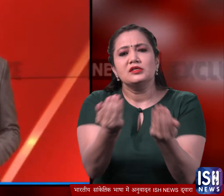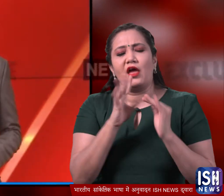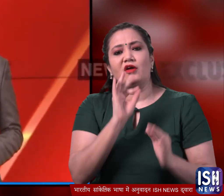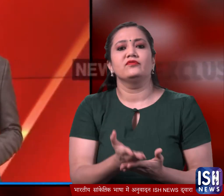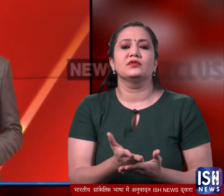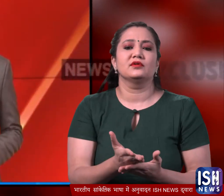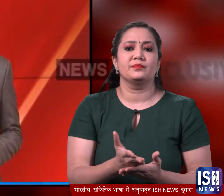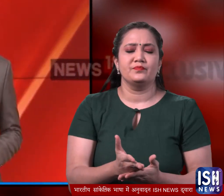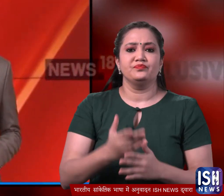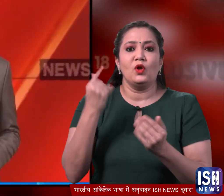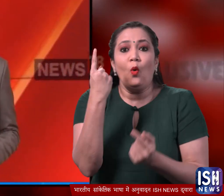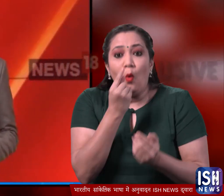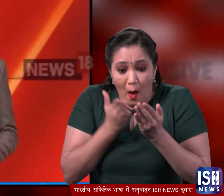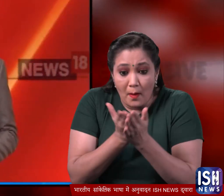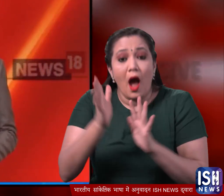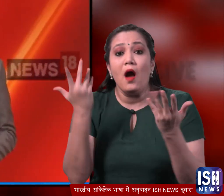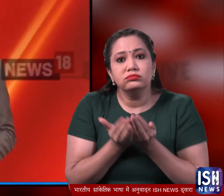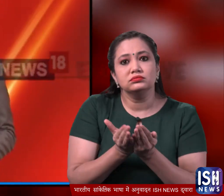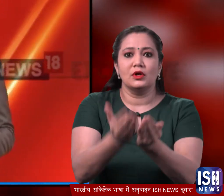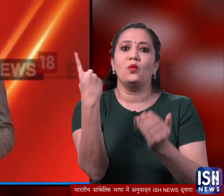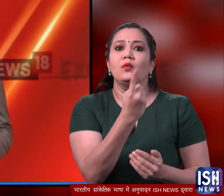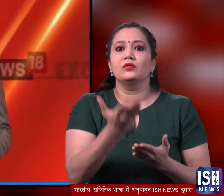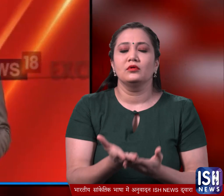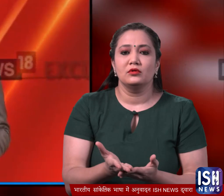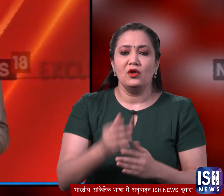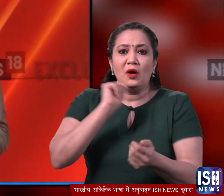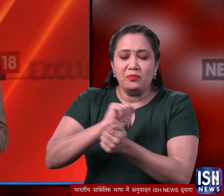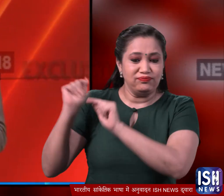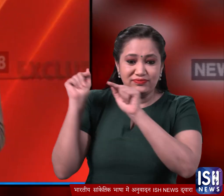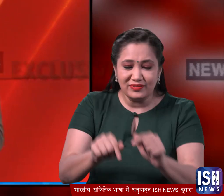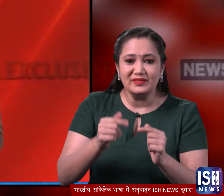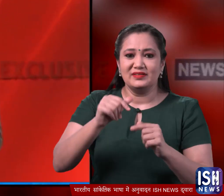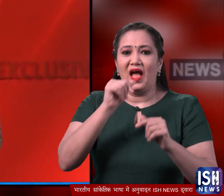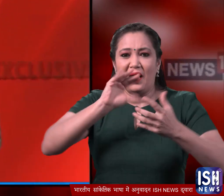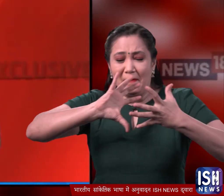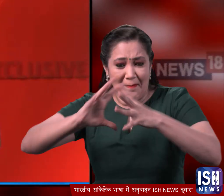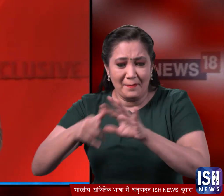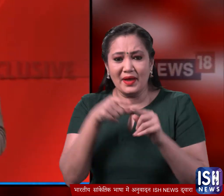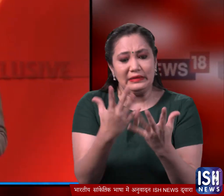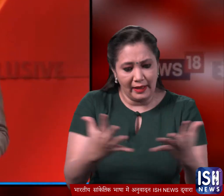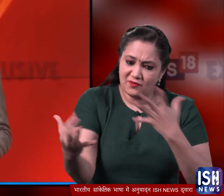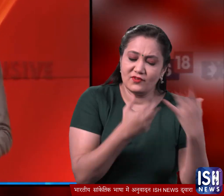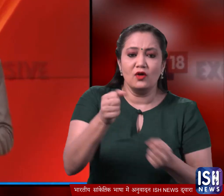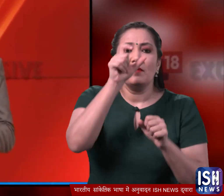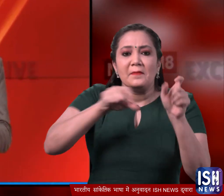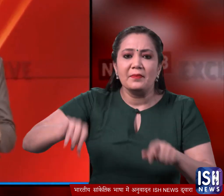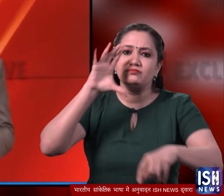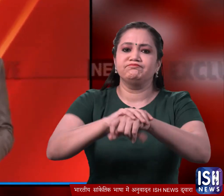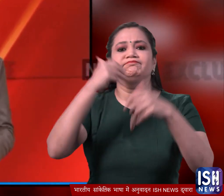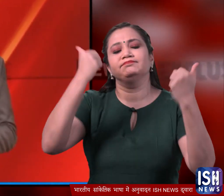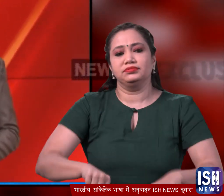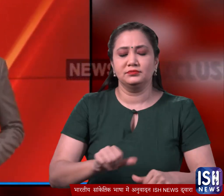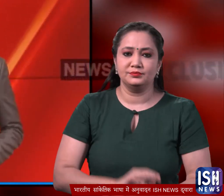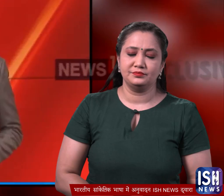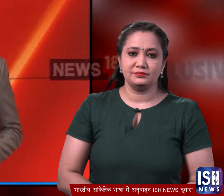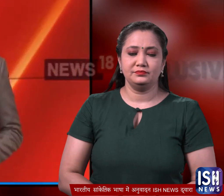सुरक्षित अड्डा बन चुका है, जहां सिर्फ नाव से ही पहुंचा जा सकता है, जिसकी वजह से पुलिस के छापे में देसी शराब बनाने का सामान तो मिला, लेकिन कोई अपराधी पकड़